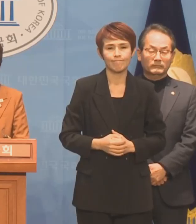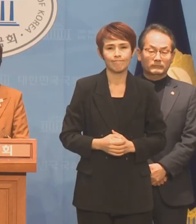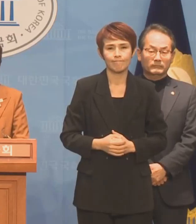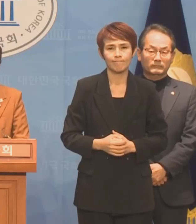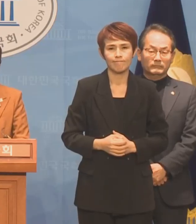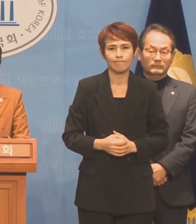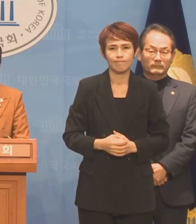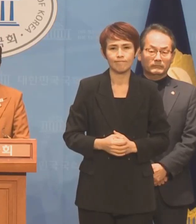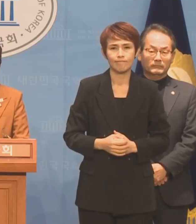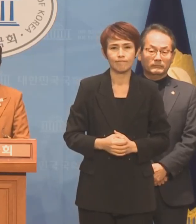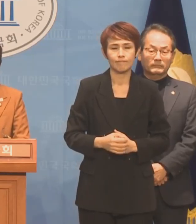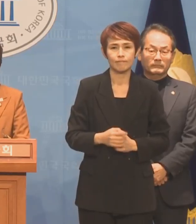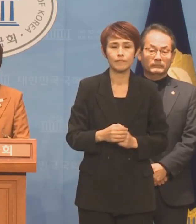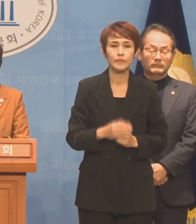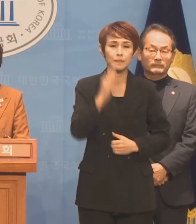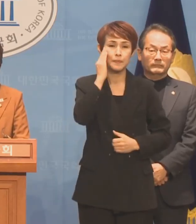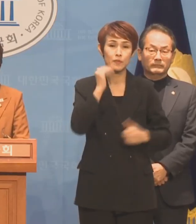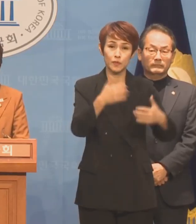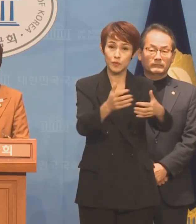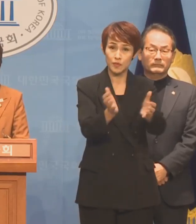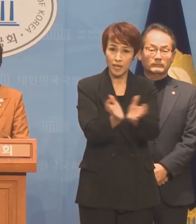생각합니다. 더불어민주당